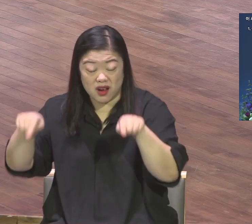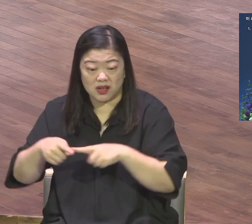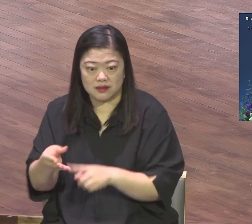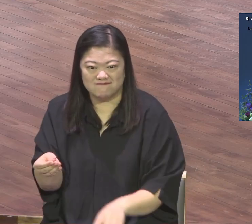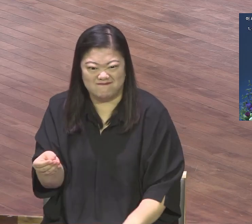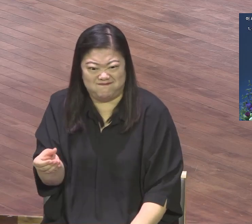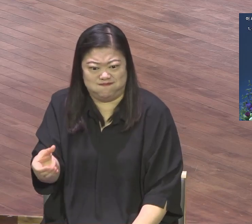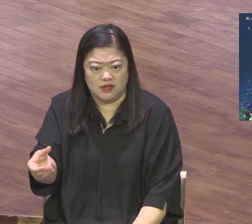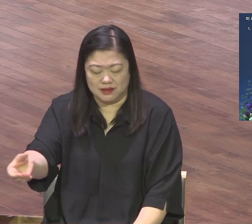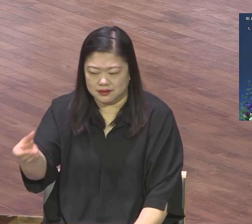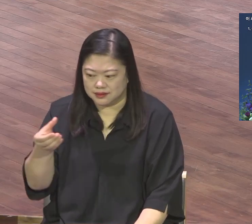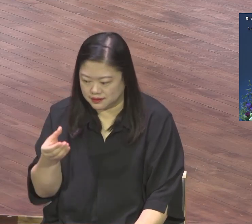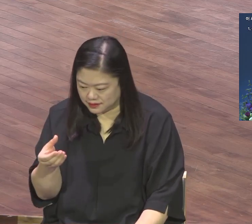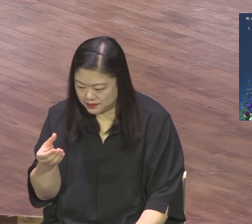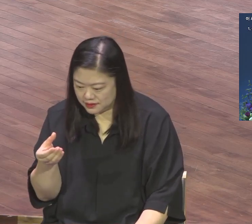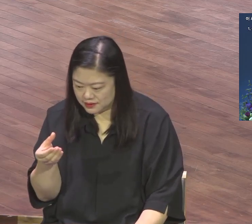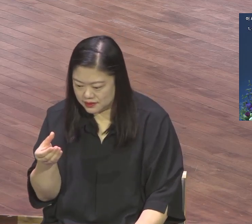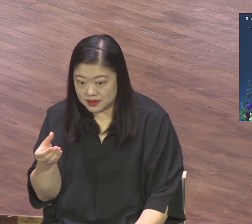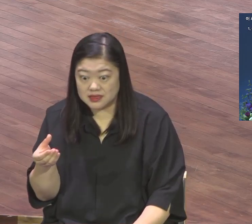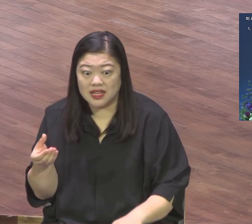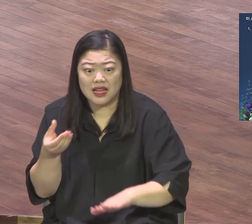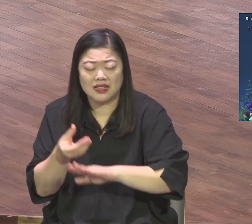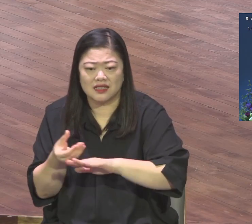아 거의 잠자구나